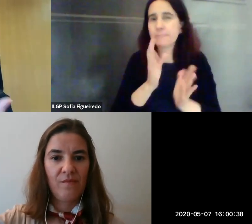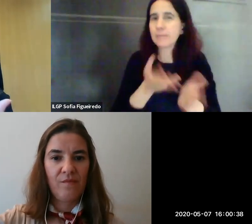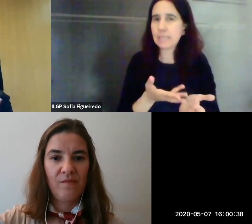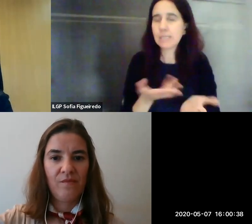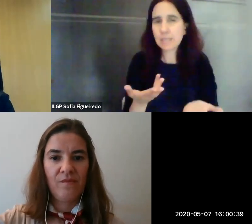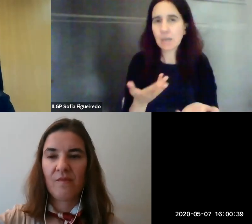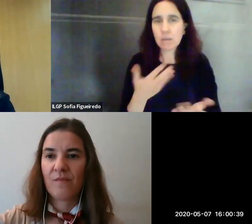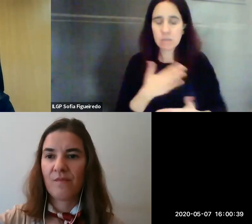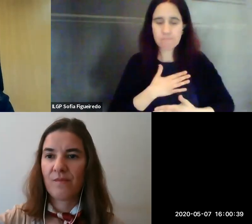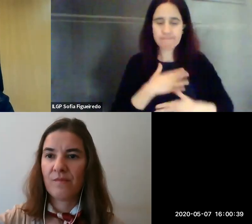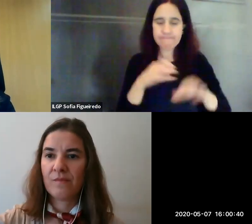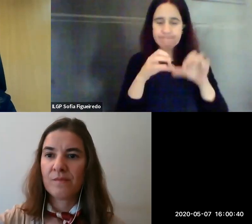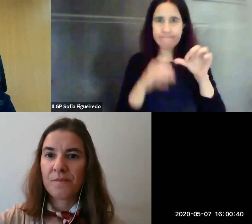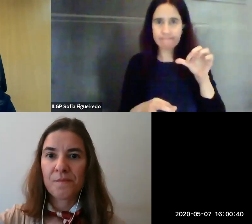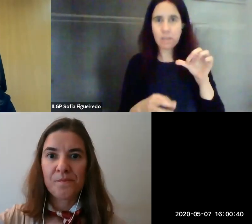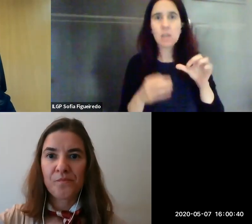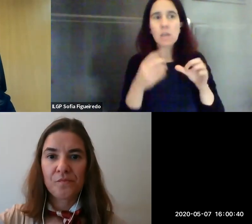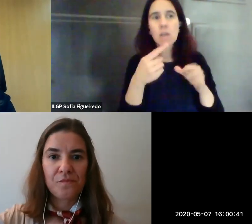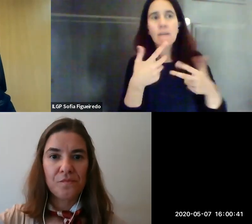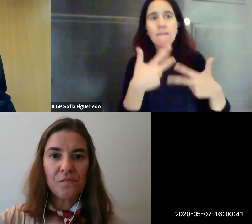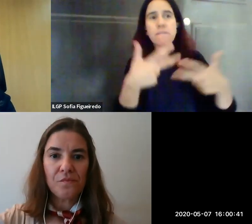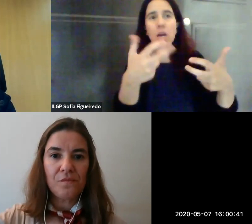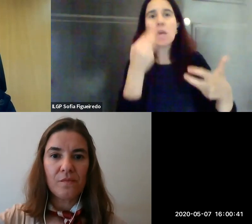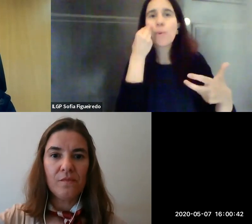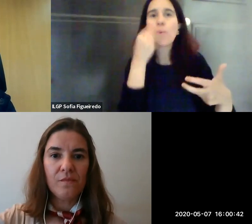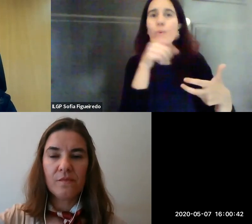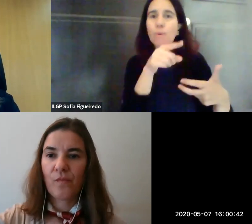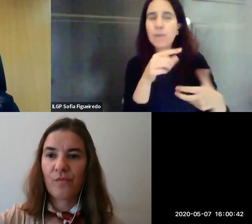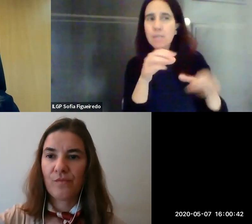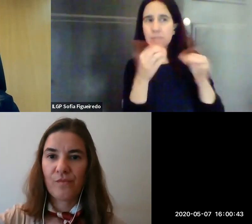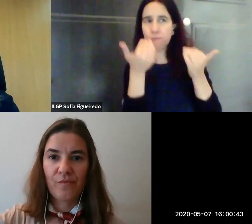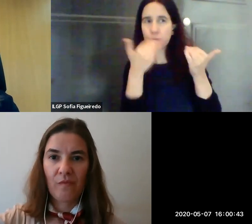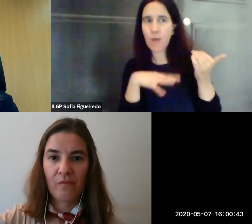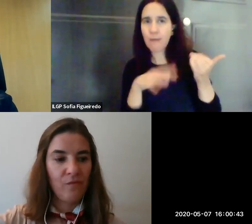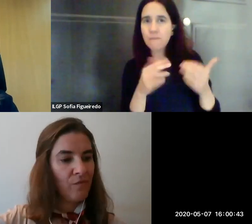é que a nossa mensagem chega e como é que a informação que nós temos de transmitir chega ao outro.